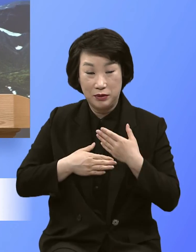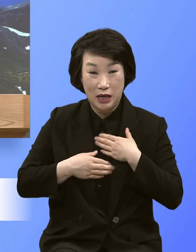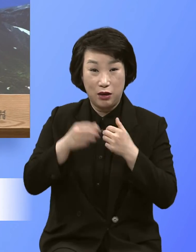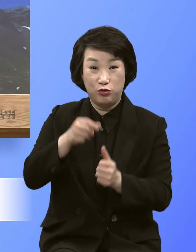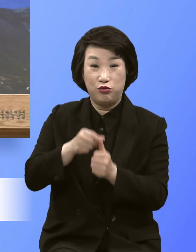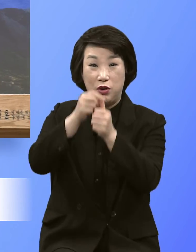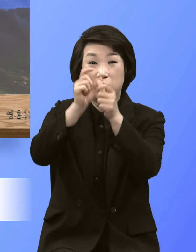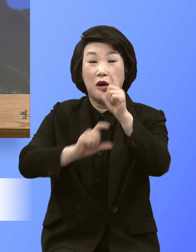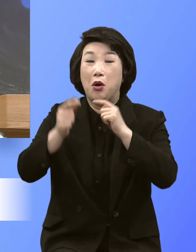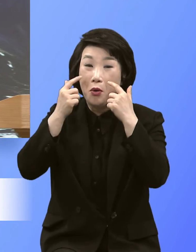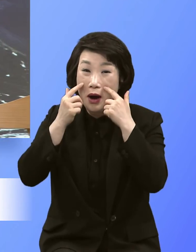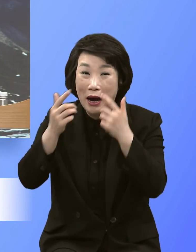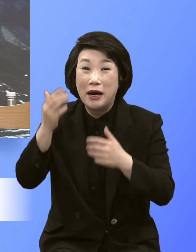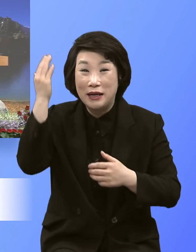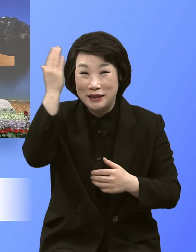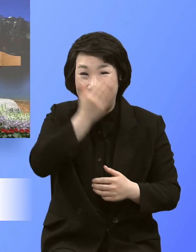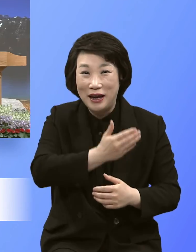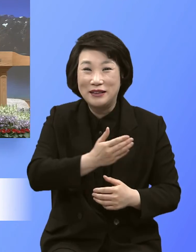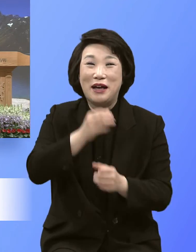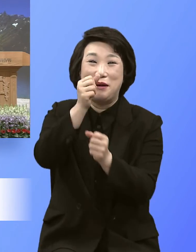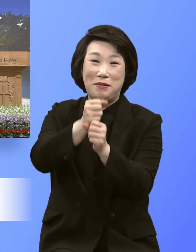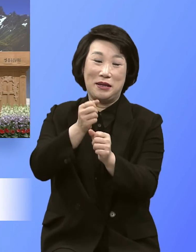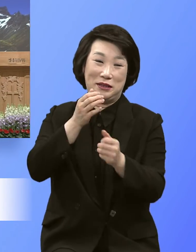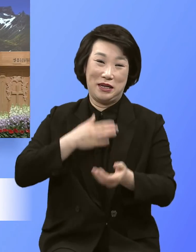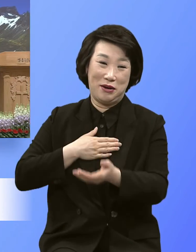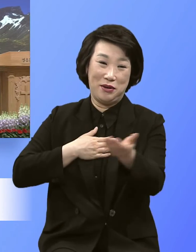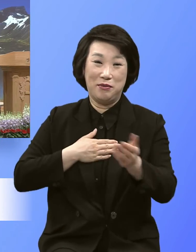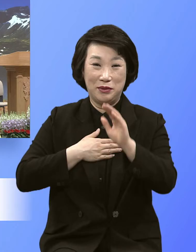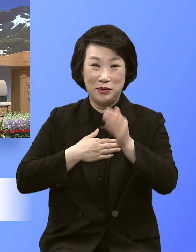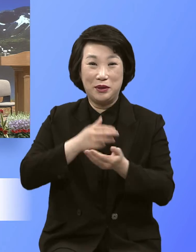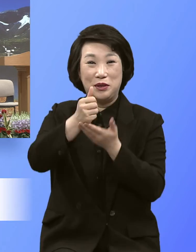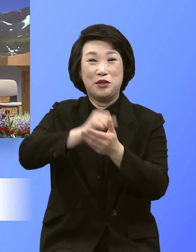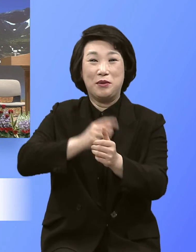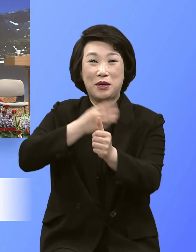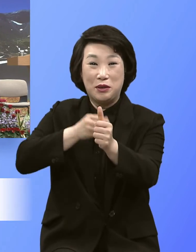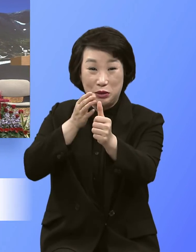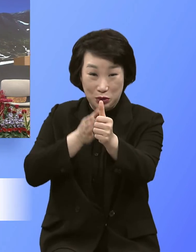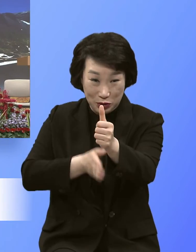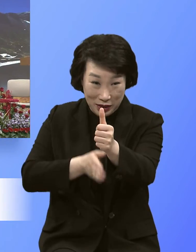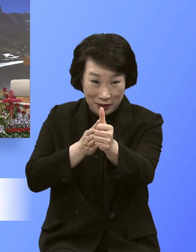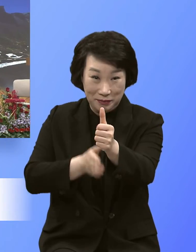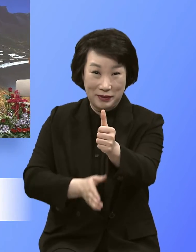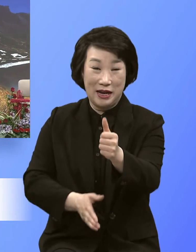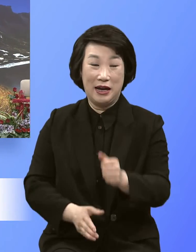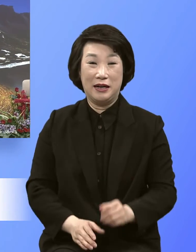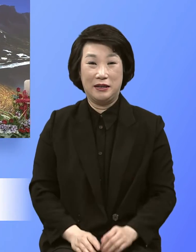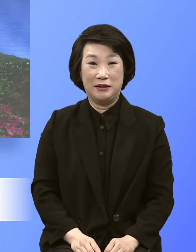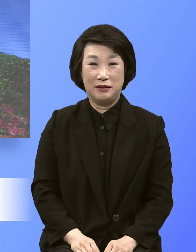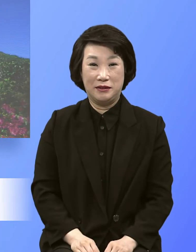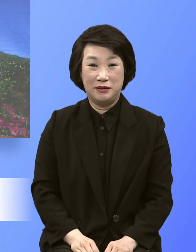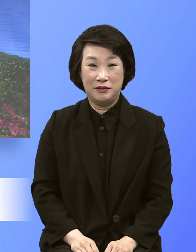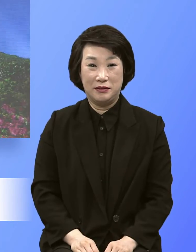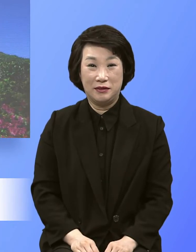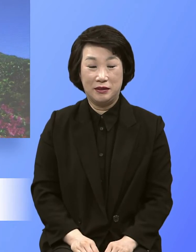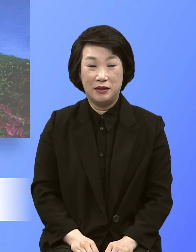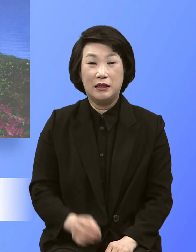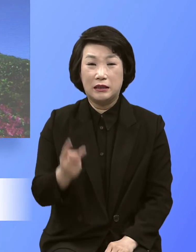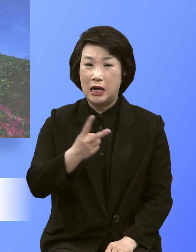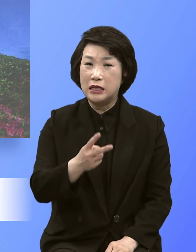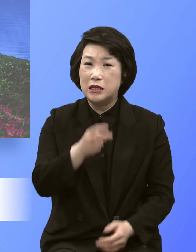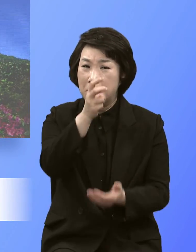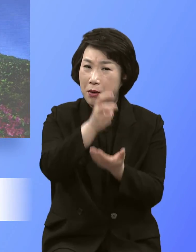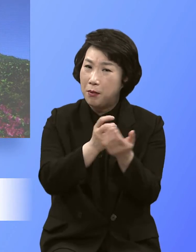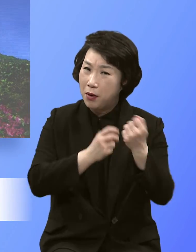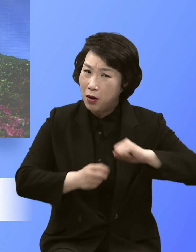구원을 더 확실하고 더 분명하게 만들어가는 여러분 되기를 주님의 이름으로 축원합니다. 다시는